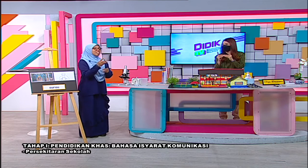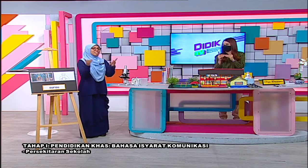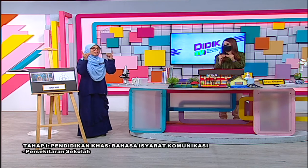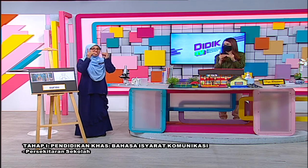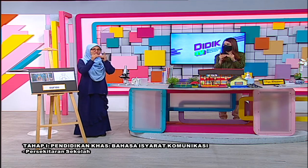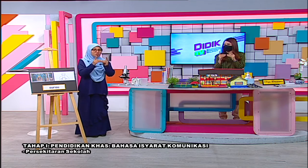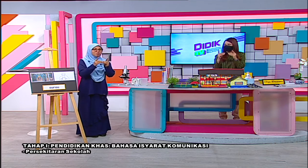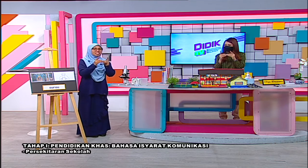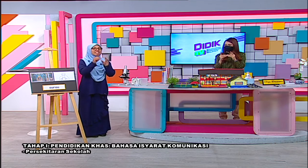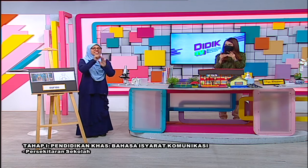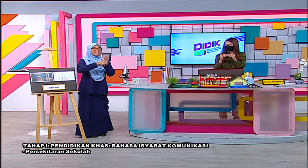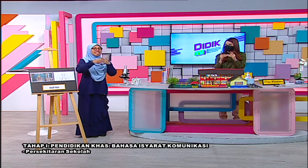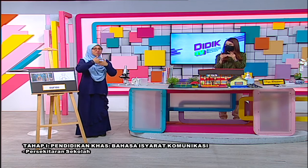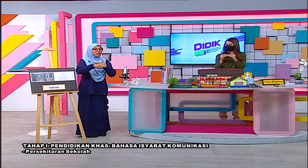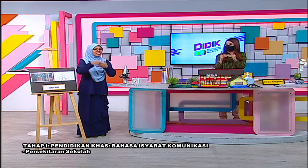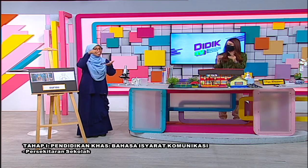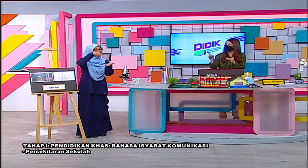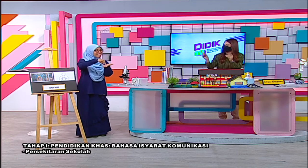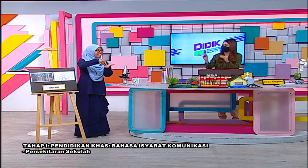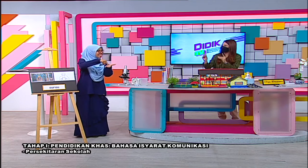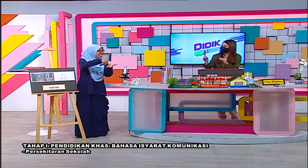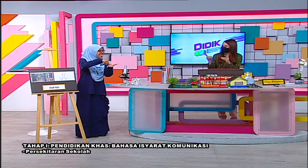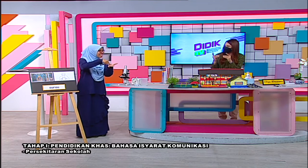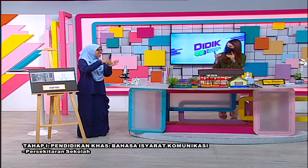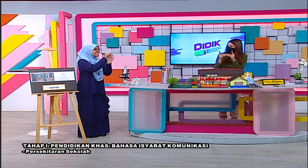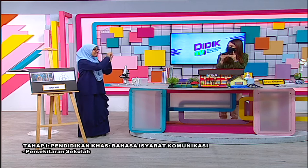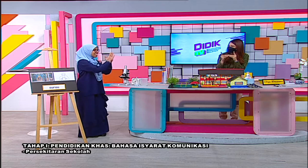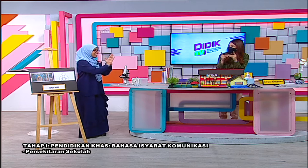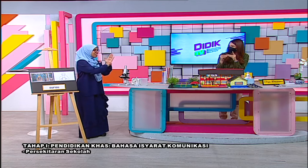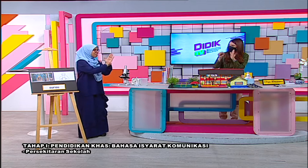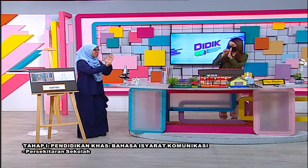ini. Kita jumpa. Selepas ini. Laju. Kita jumpa.